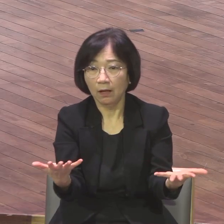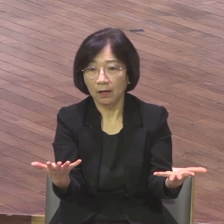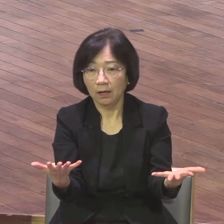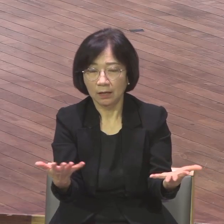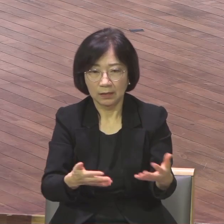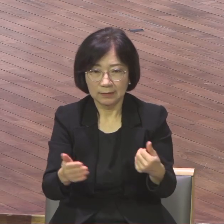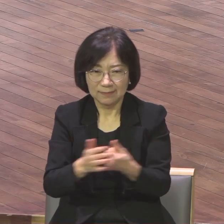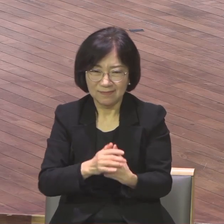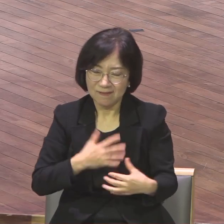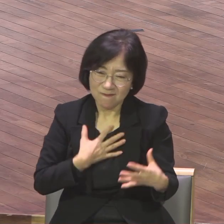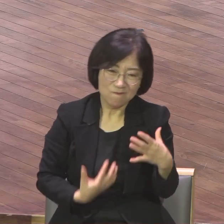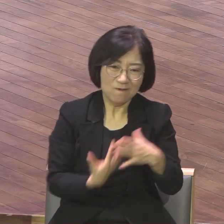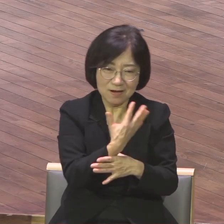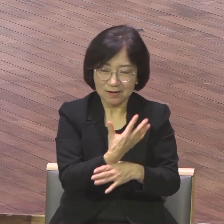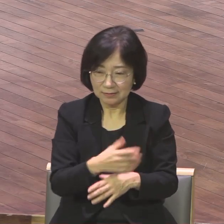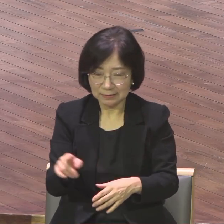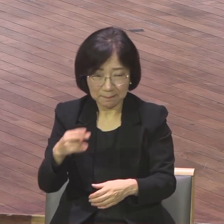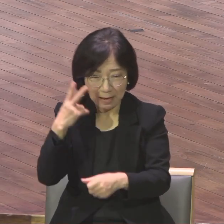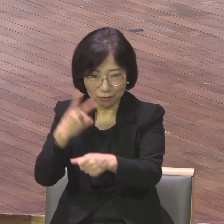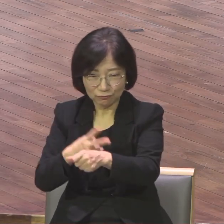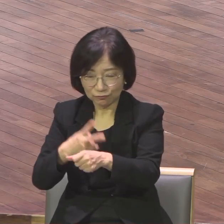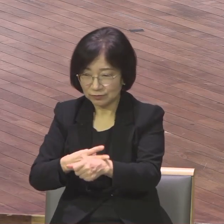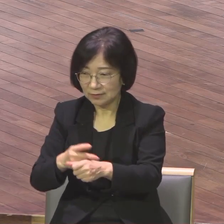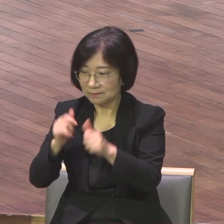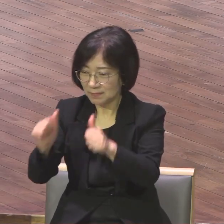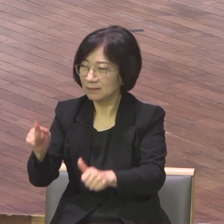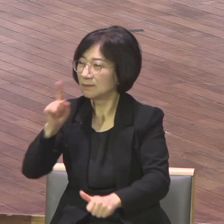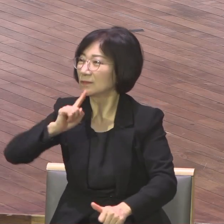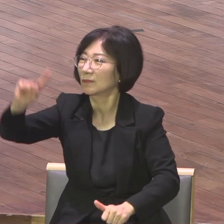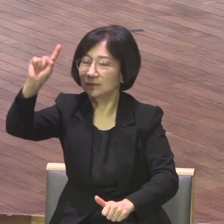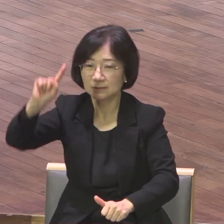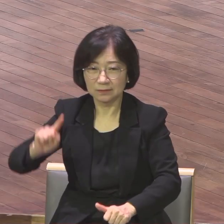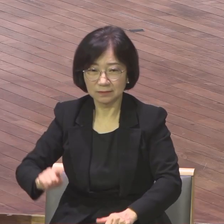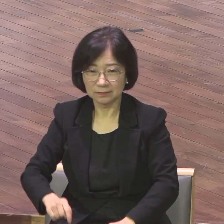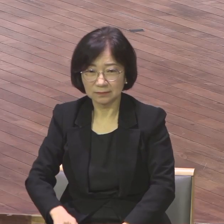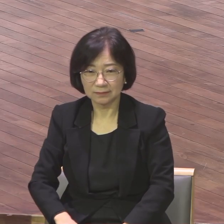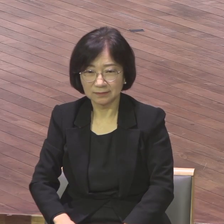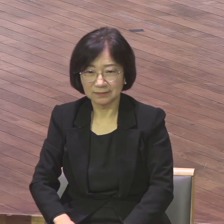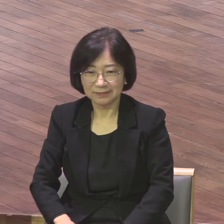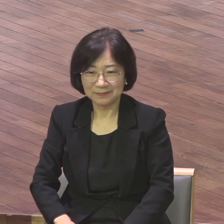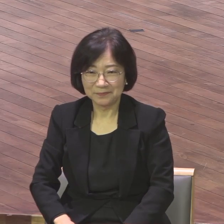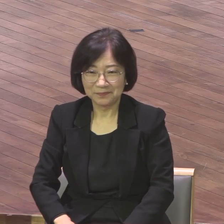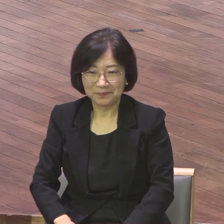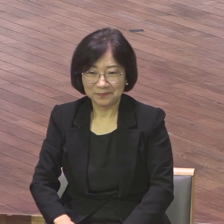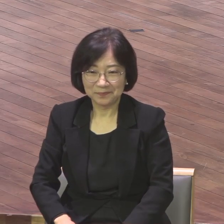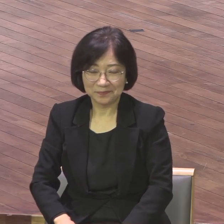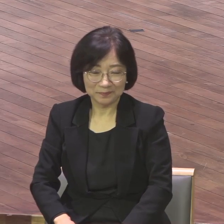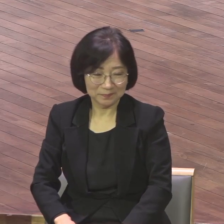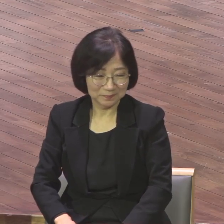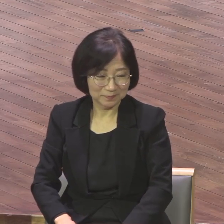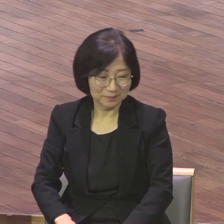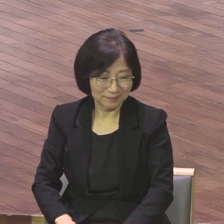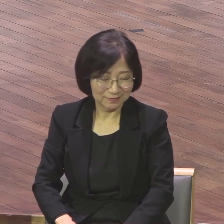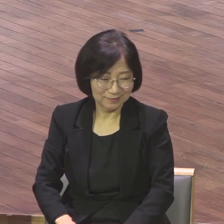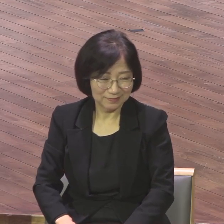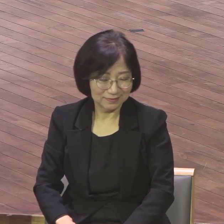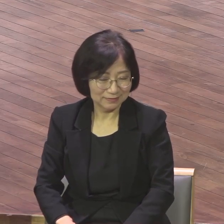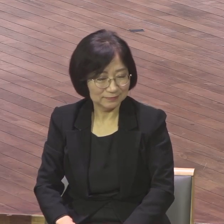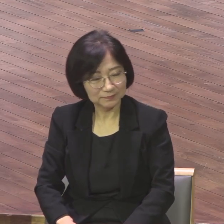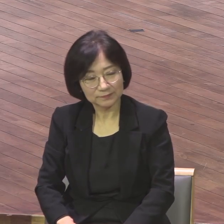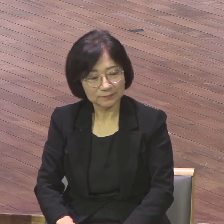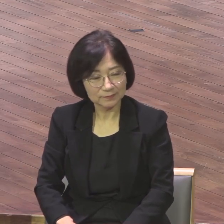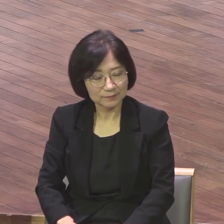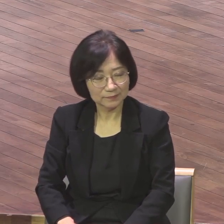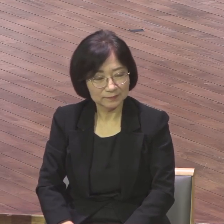거예요. 수익의 소망이 끊어져 버리니까 고소를 해버렸어요. 고소라니까 이 사건은요,